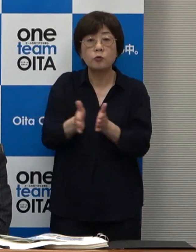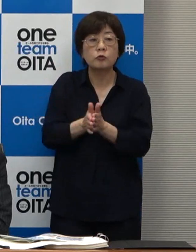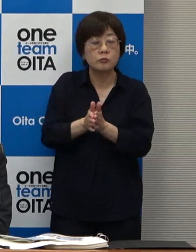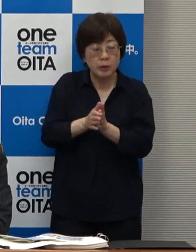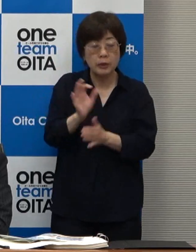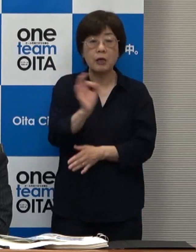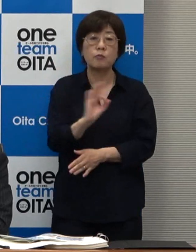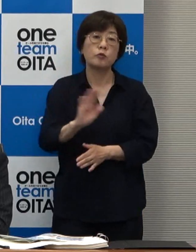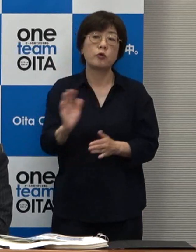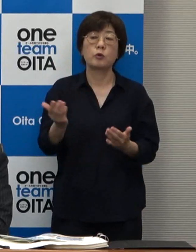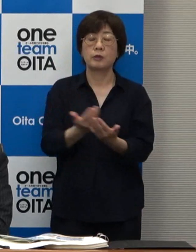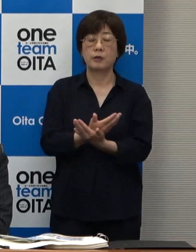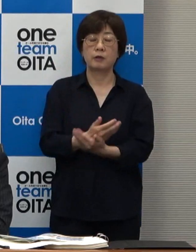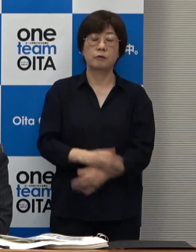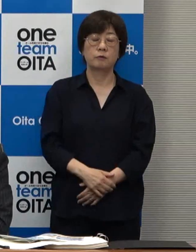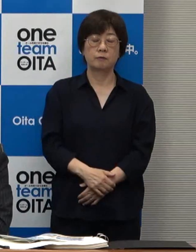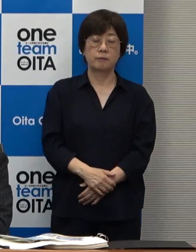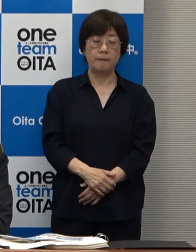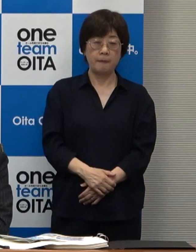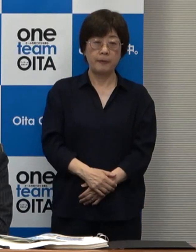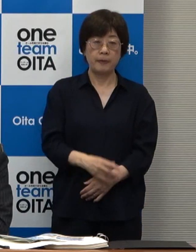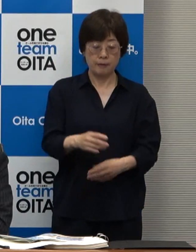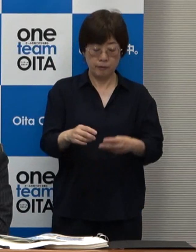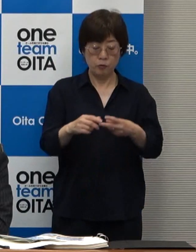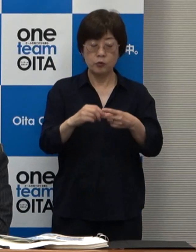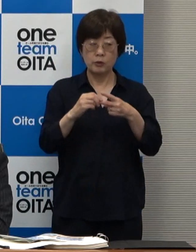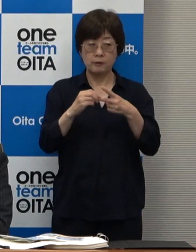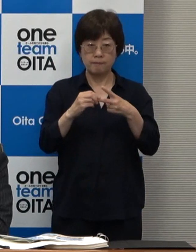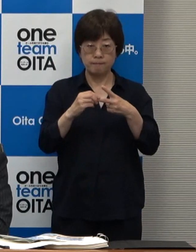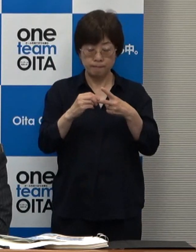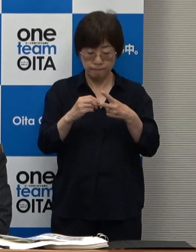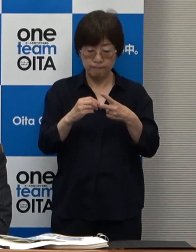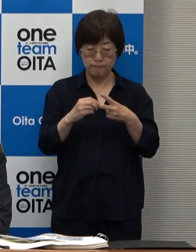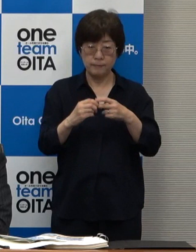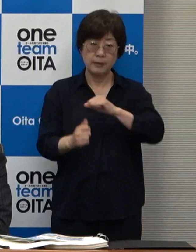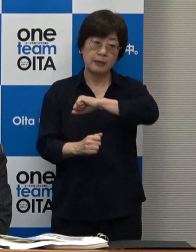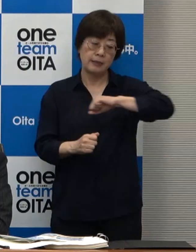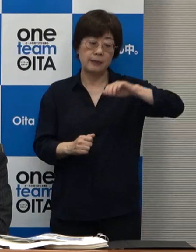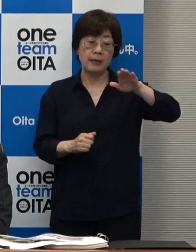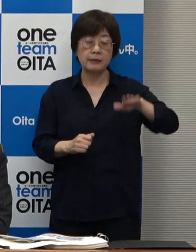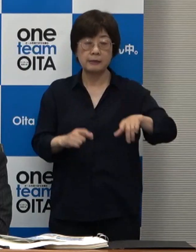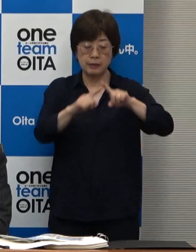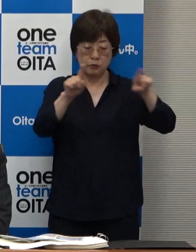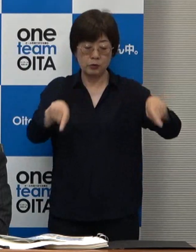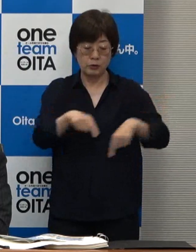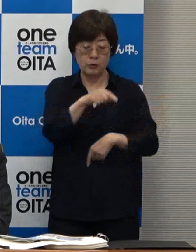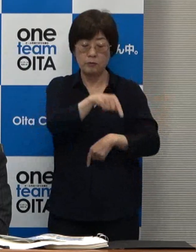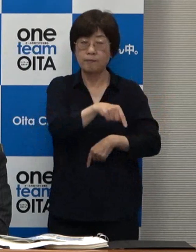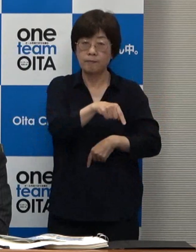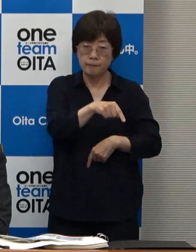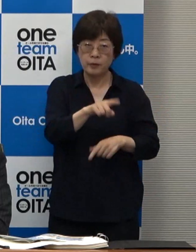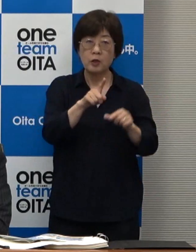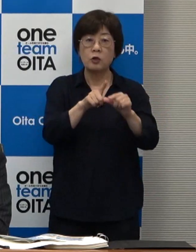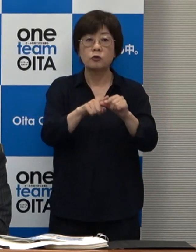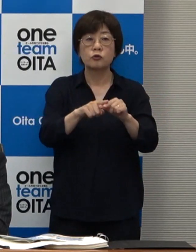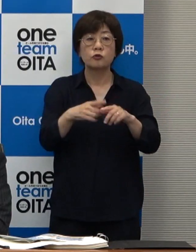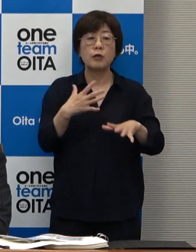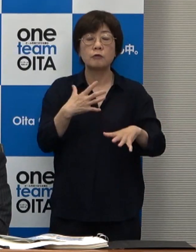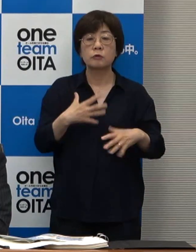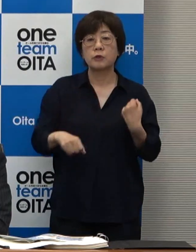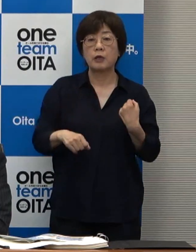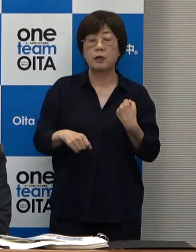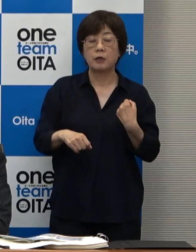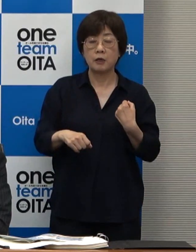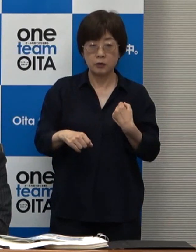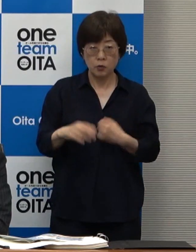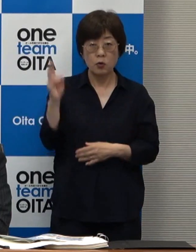。2つ目は左下ですね、中学生の学校給食